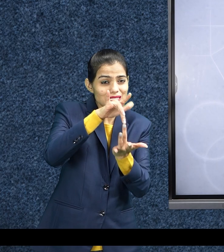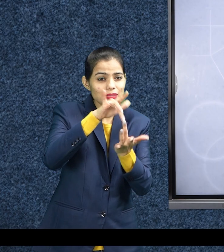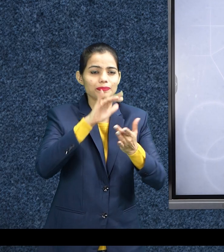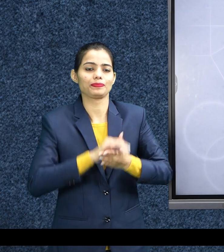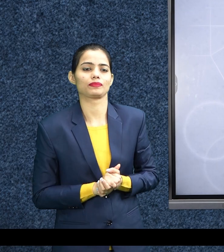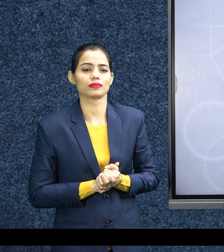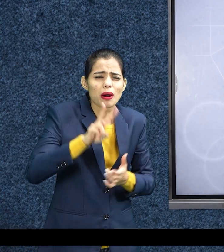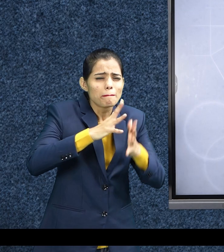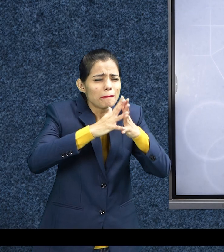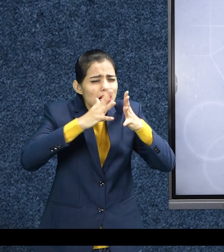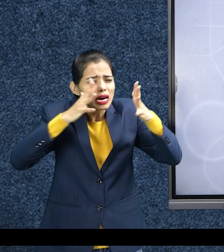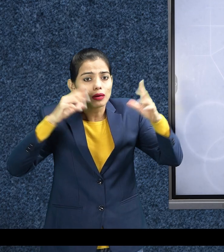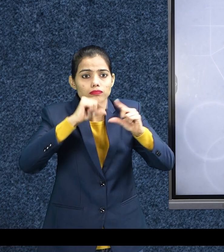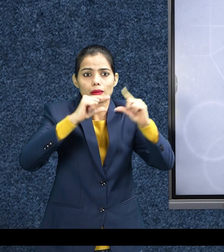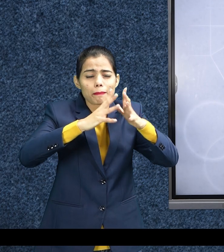माध्यिका, अधिकांश मोड।